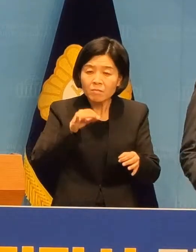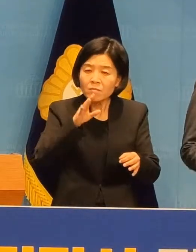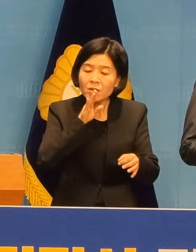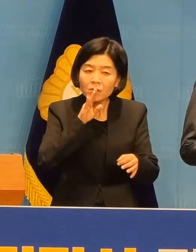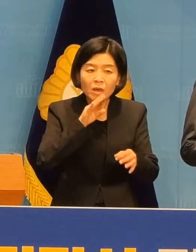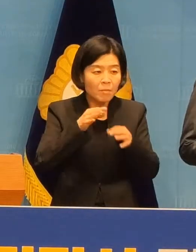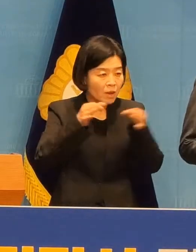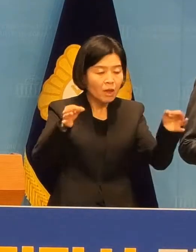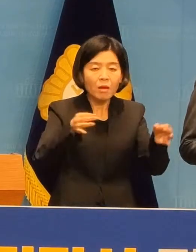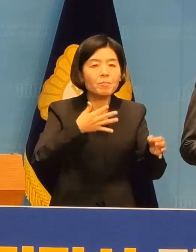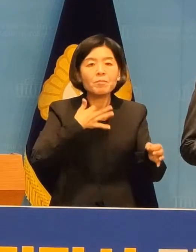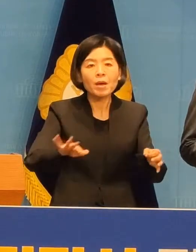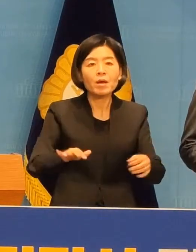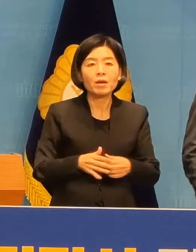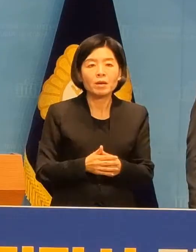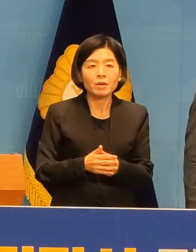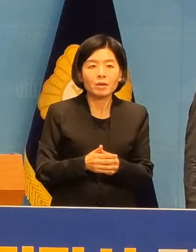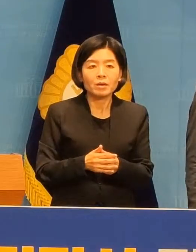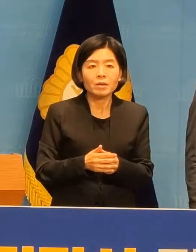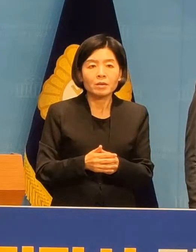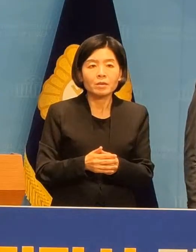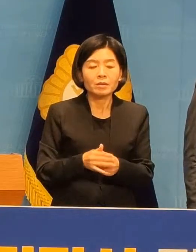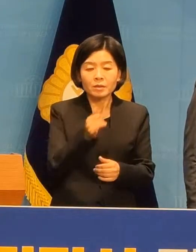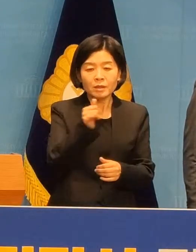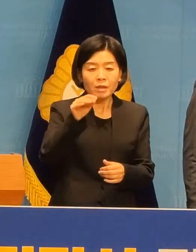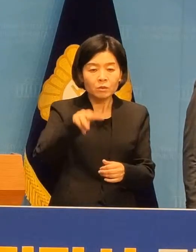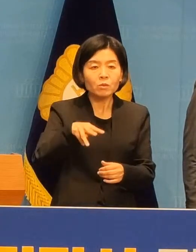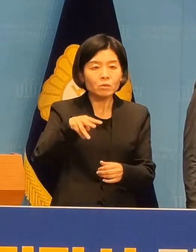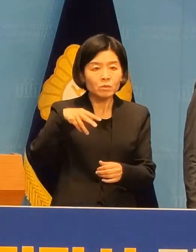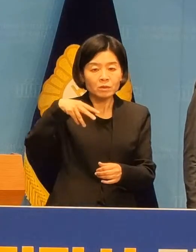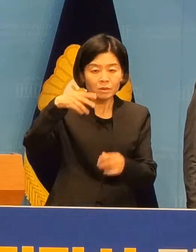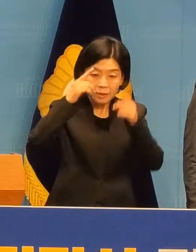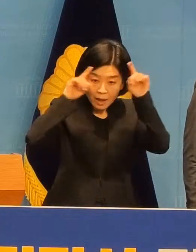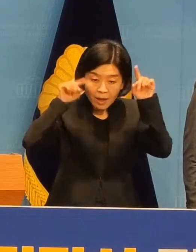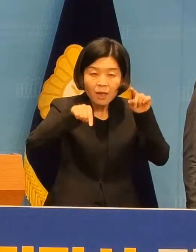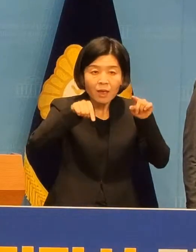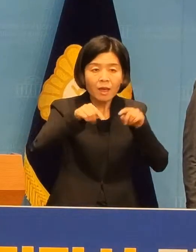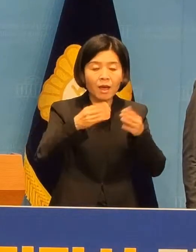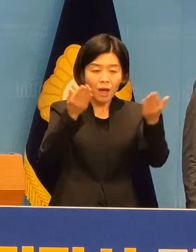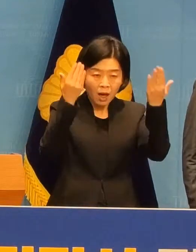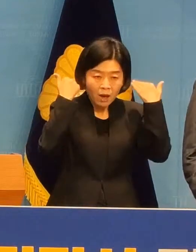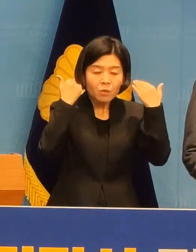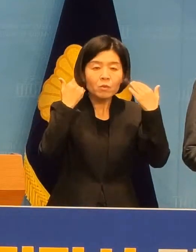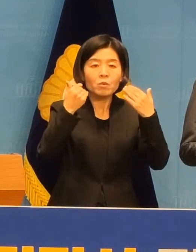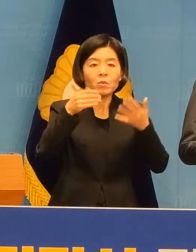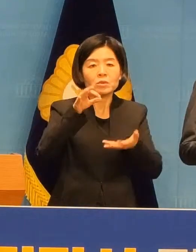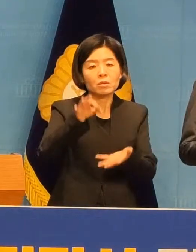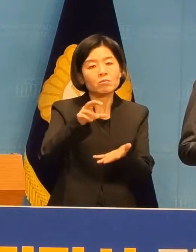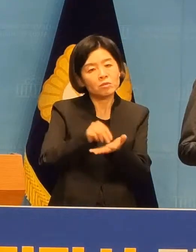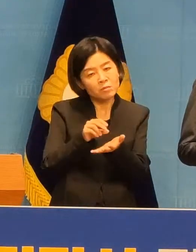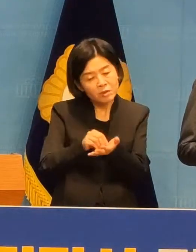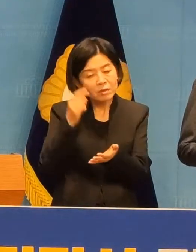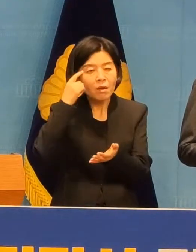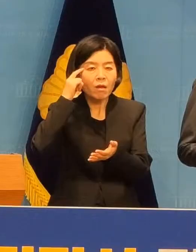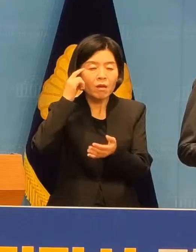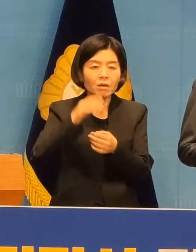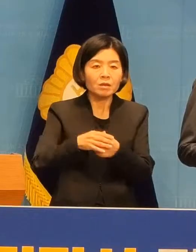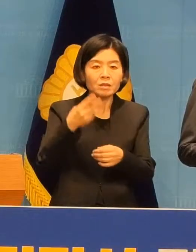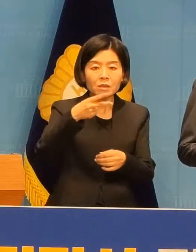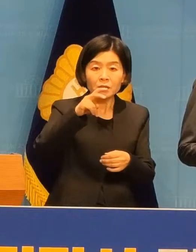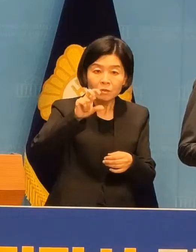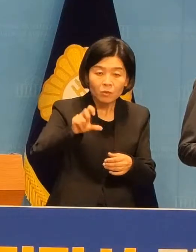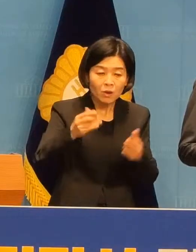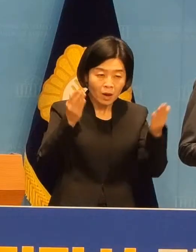않았습니다. 또 이런 상황에서도 세종대는 학교의 재정 상황 등을 사유로 2025년 학생